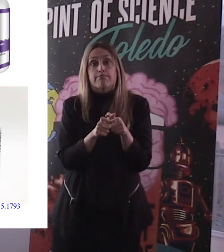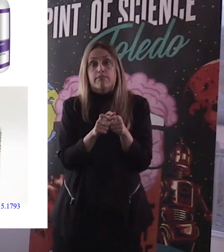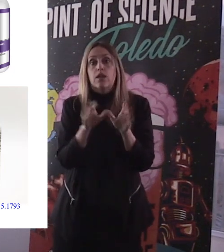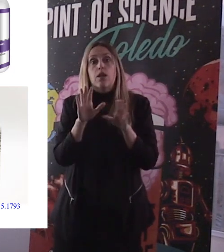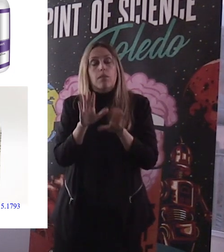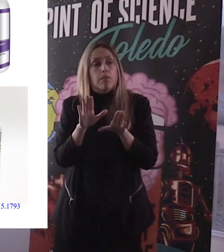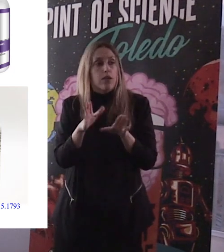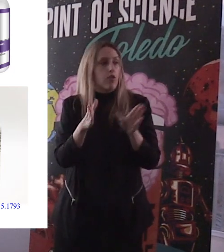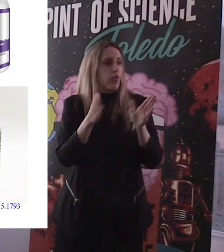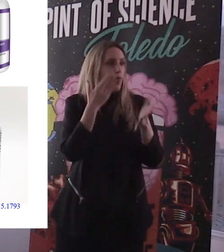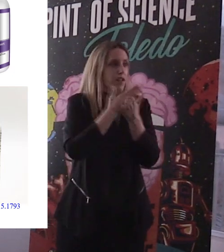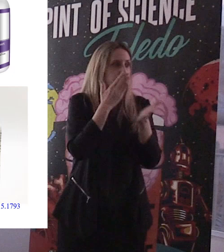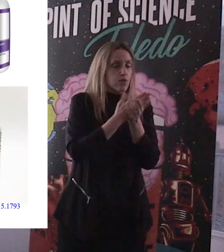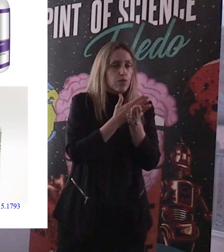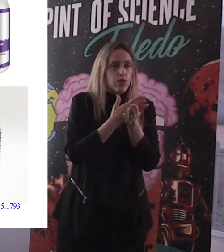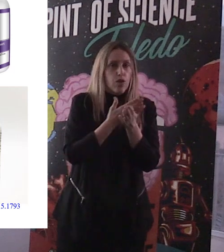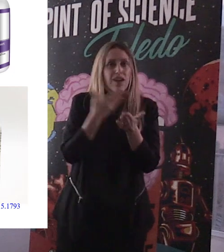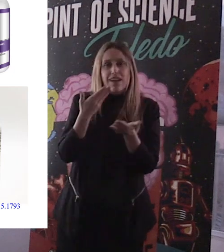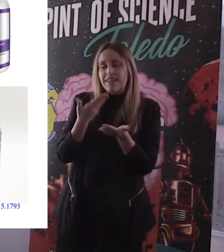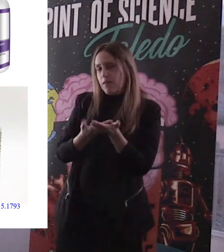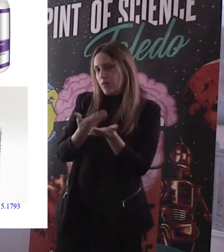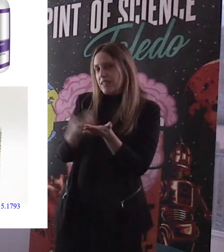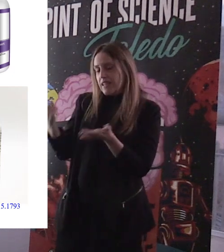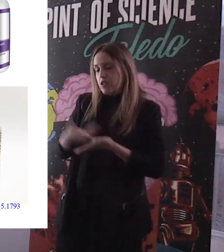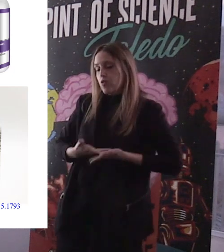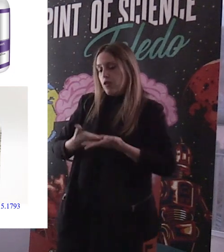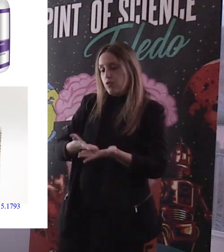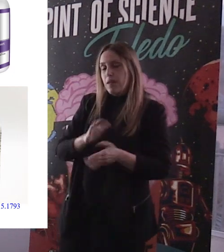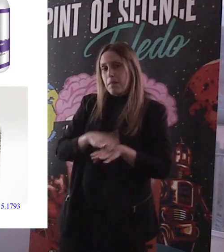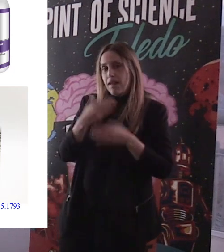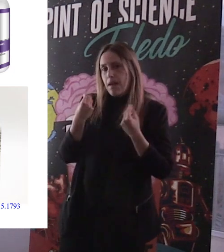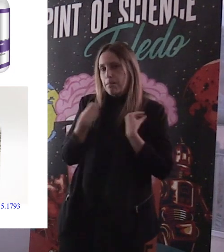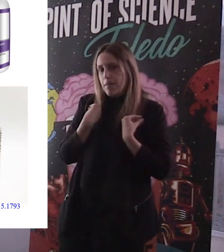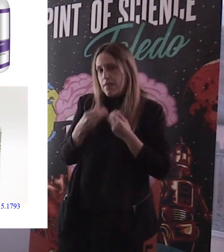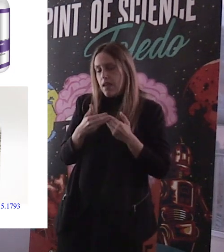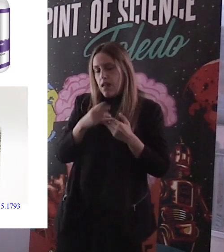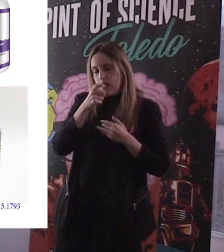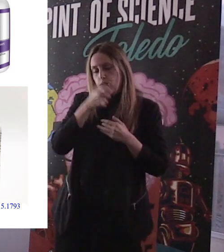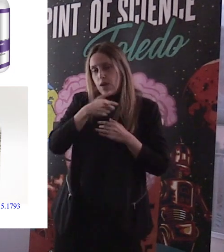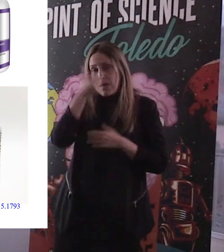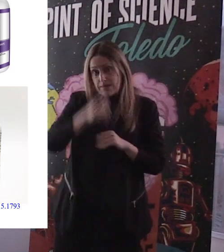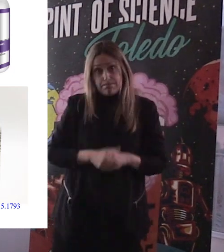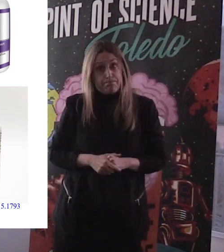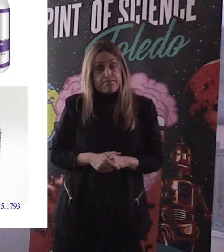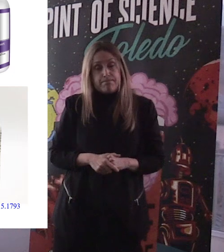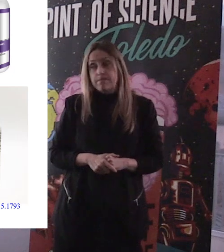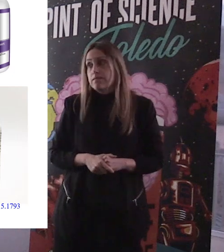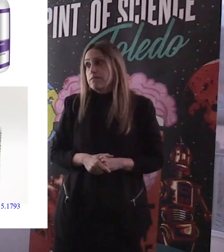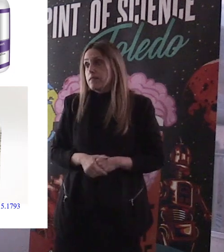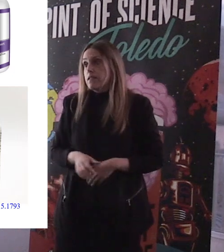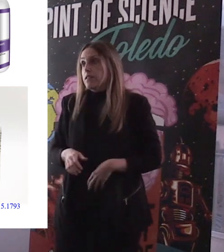ningún estudio que muestre que esto ayude en la longevidad. ¿Por qué no? Porque,